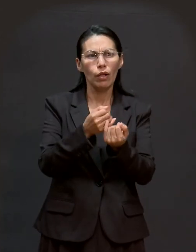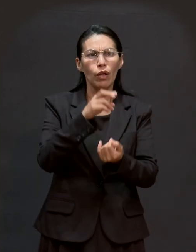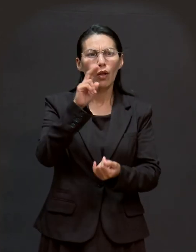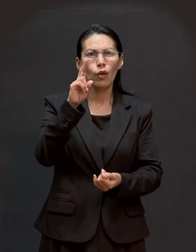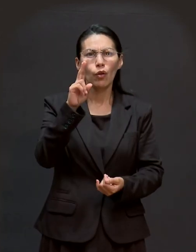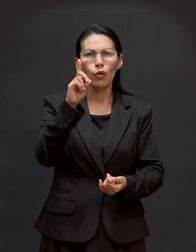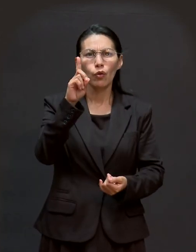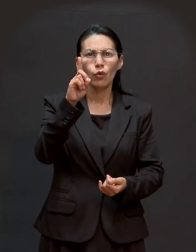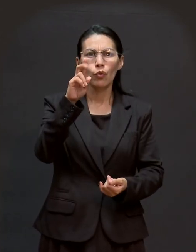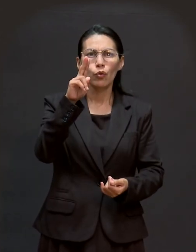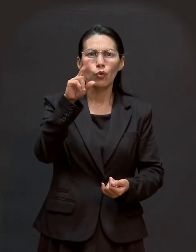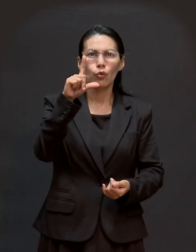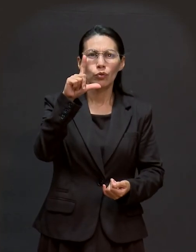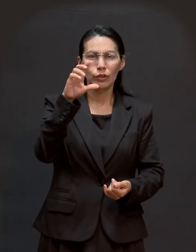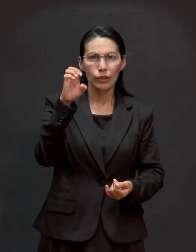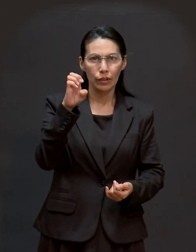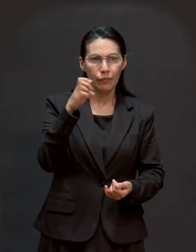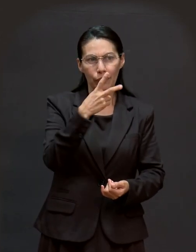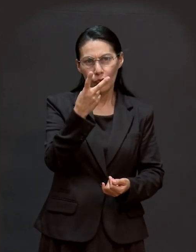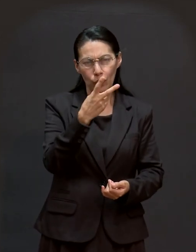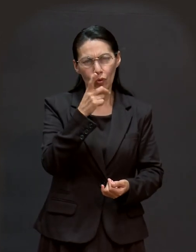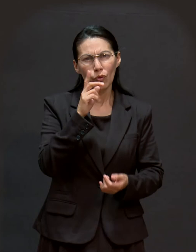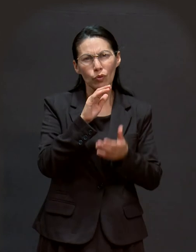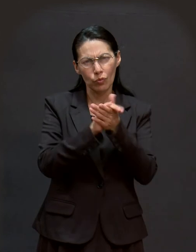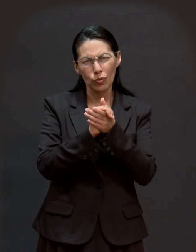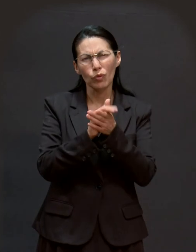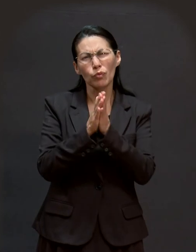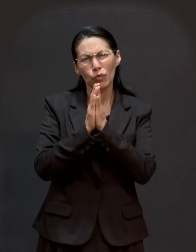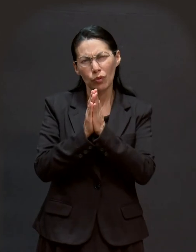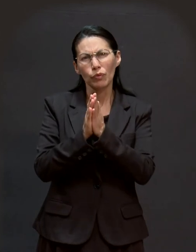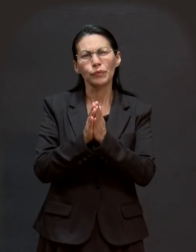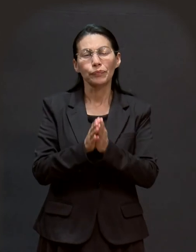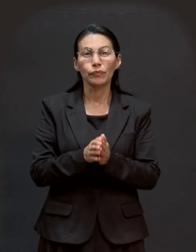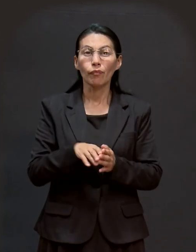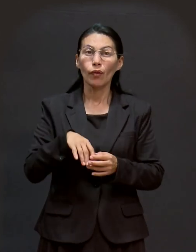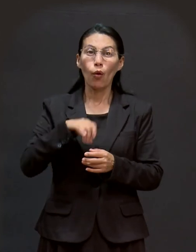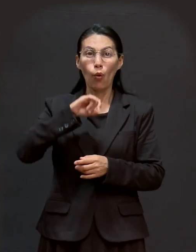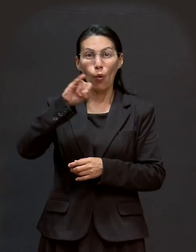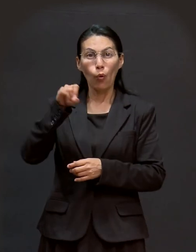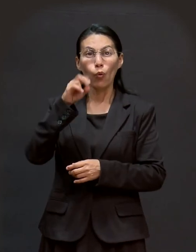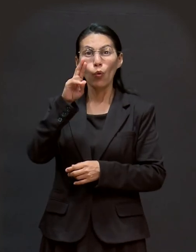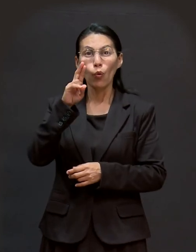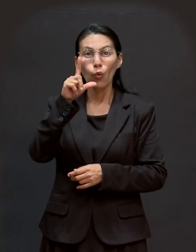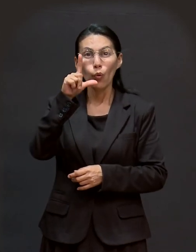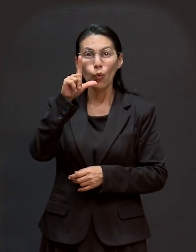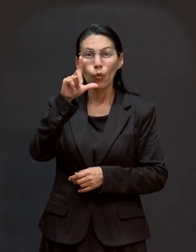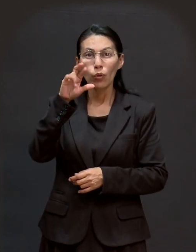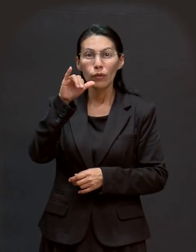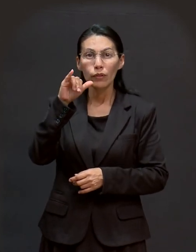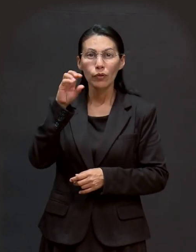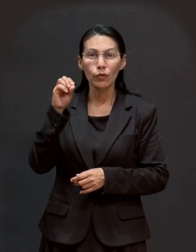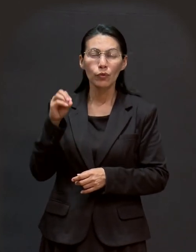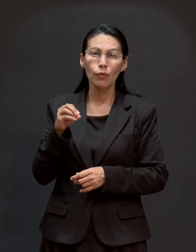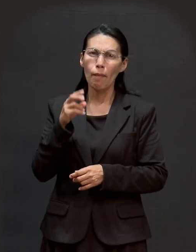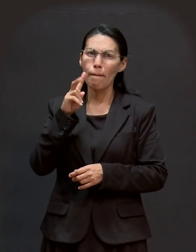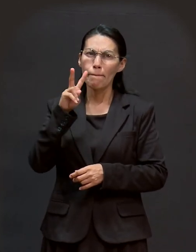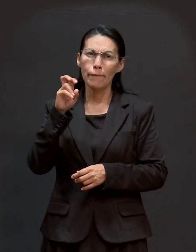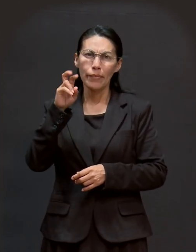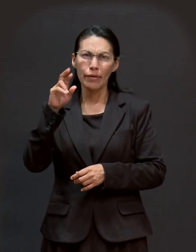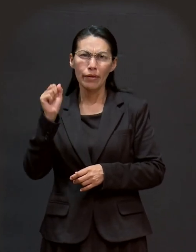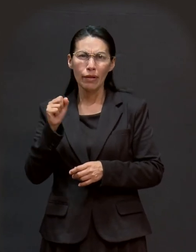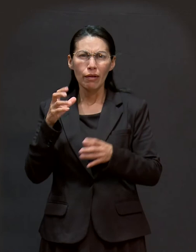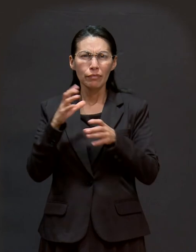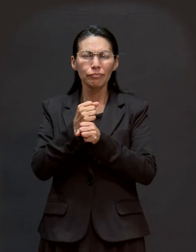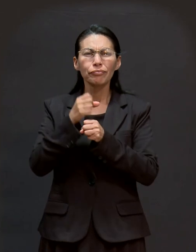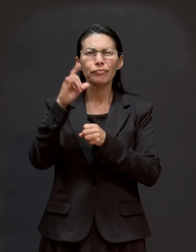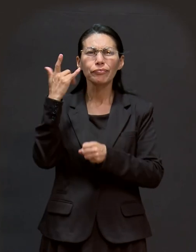dulce lakshmi gracias por ambas también nos ha llegado por julio vega desde luego por julio